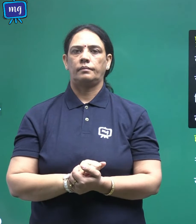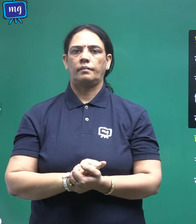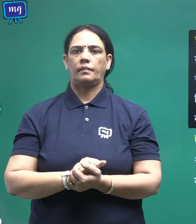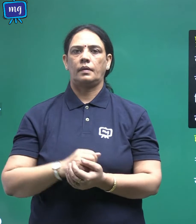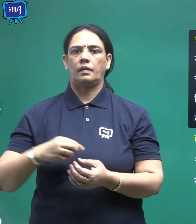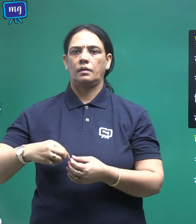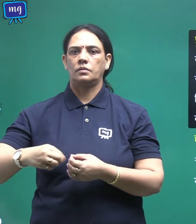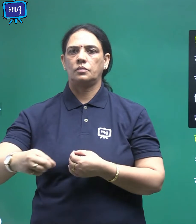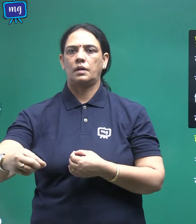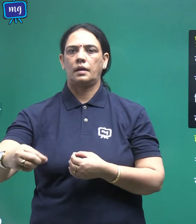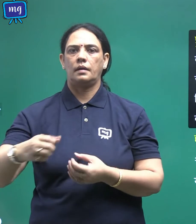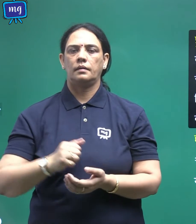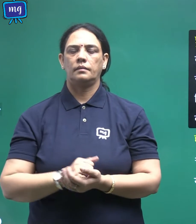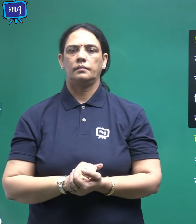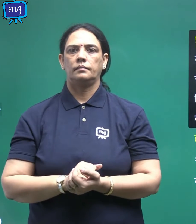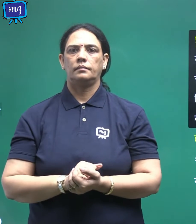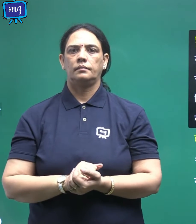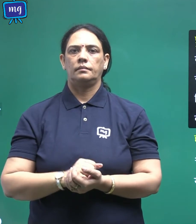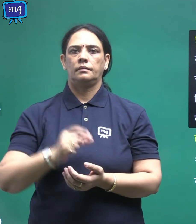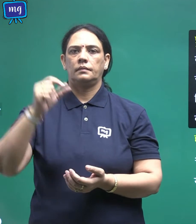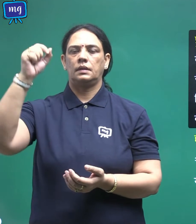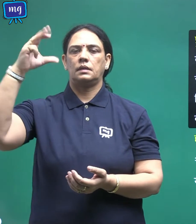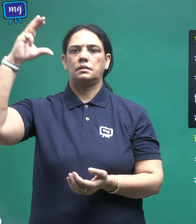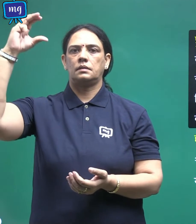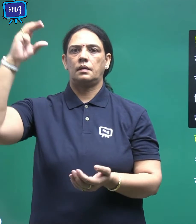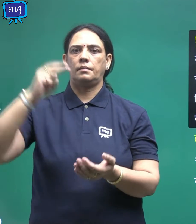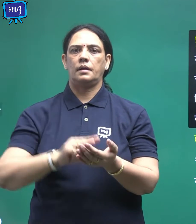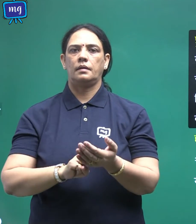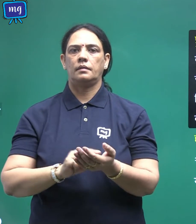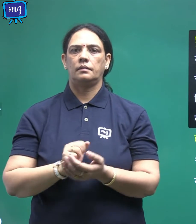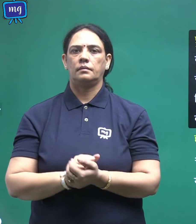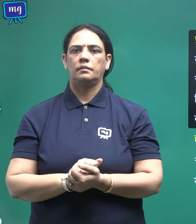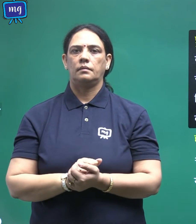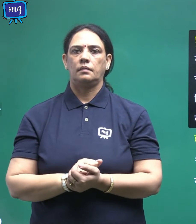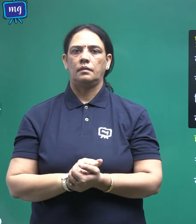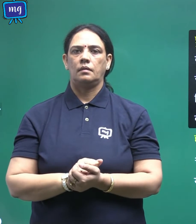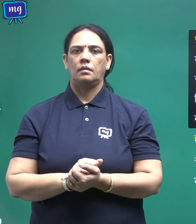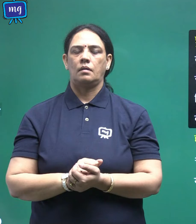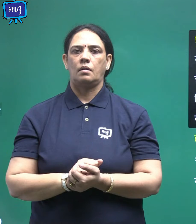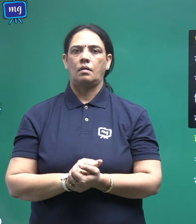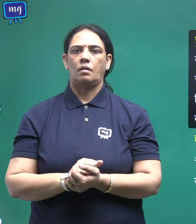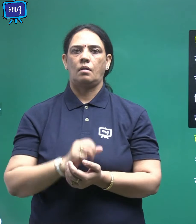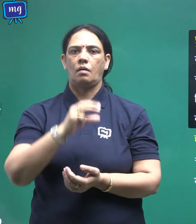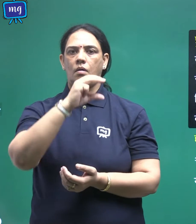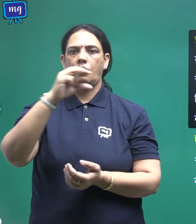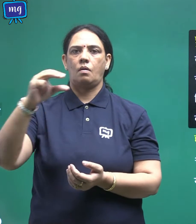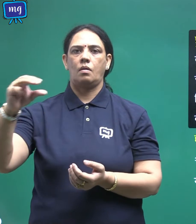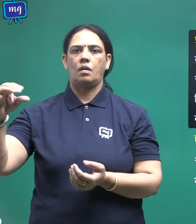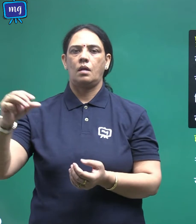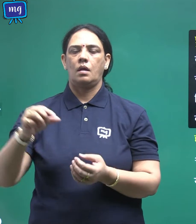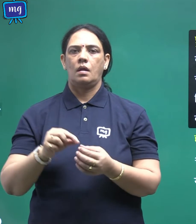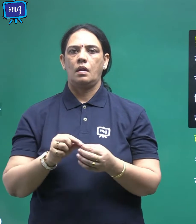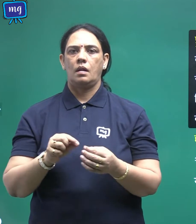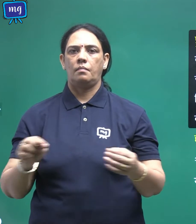चौड़ाई 10 सेमी व लंबाई